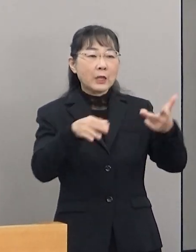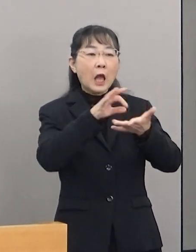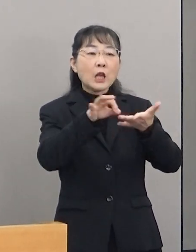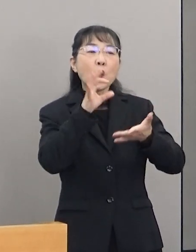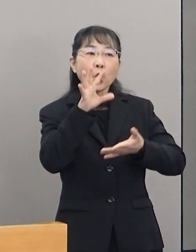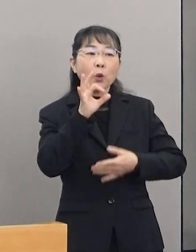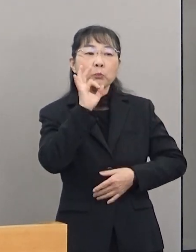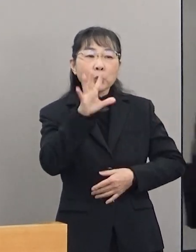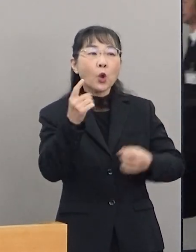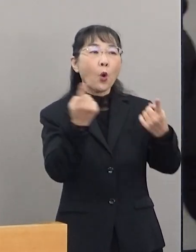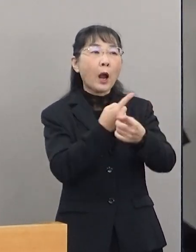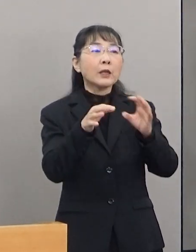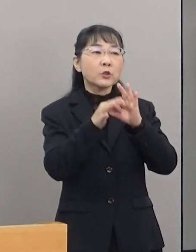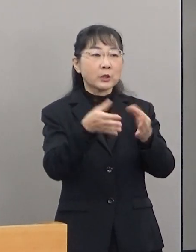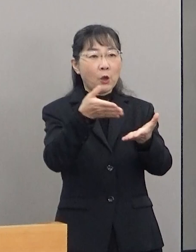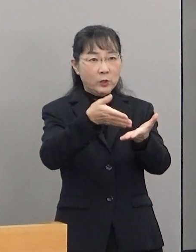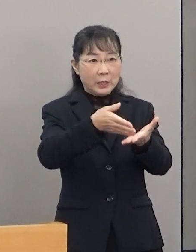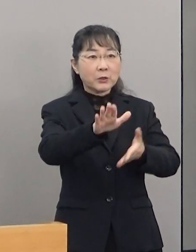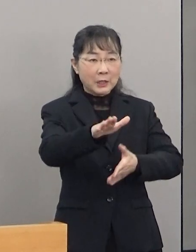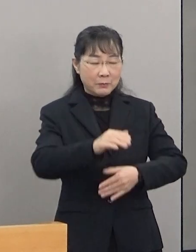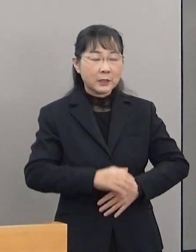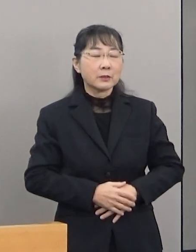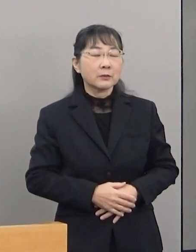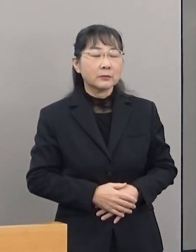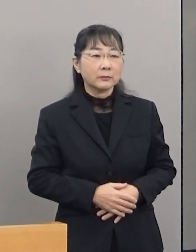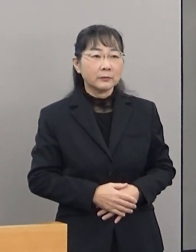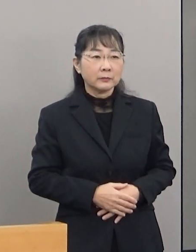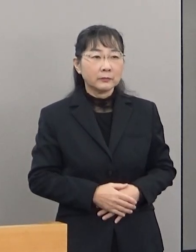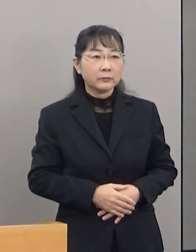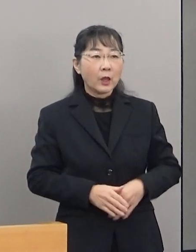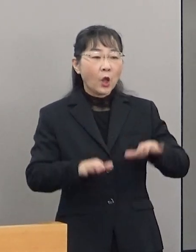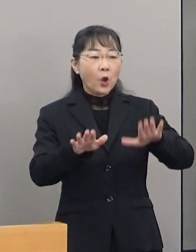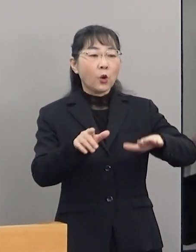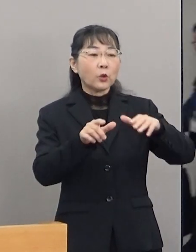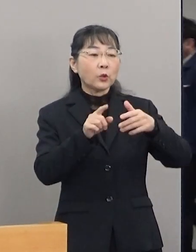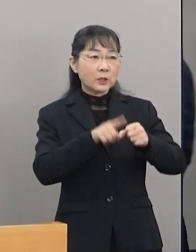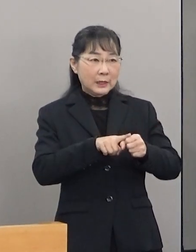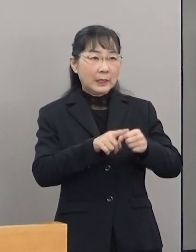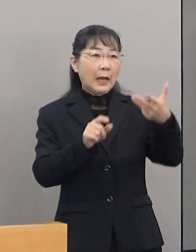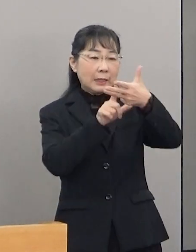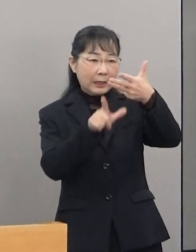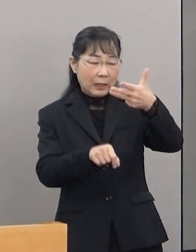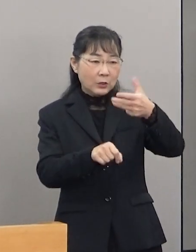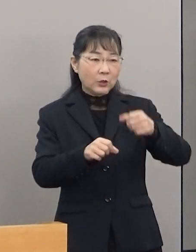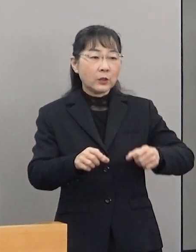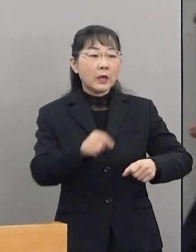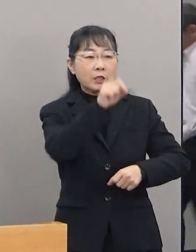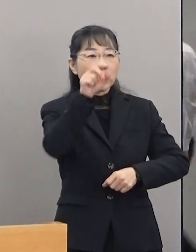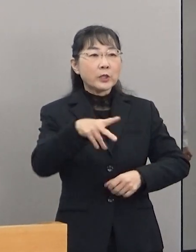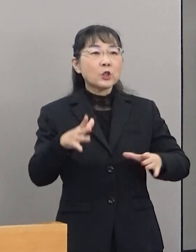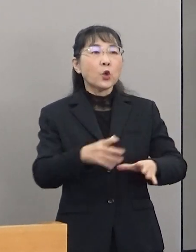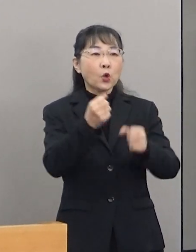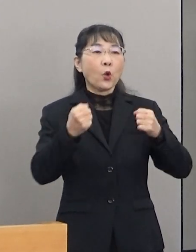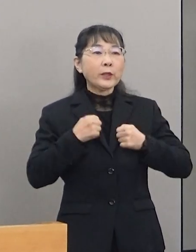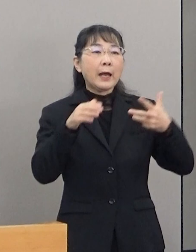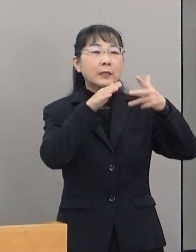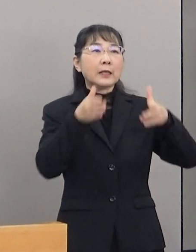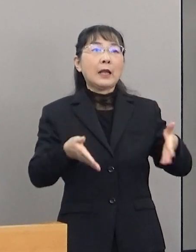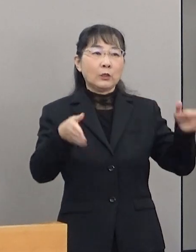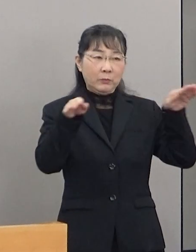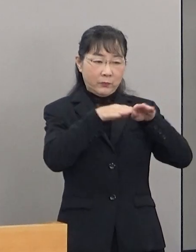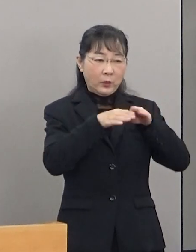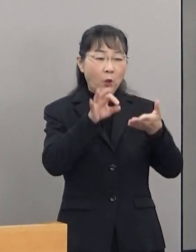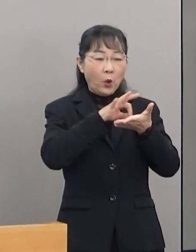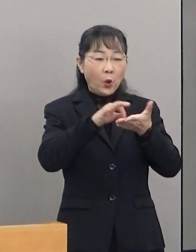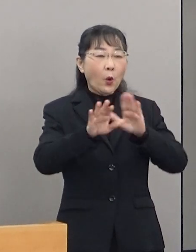の無料化についてお知らせをいたします。今年8月の総合体育館の共用開始に合わせま